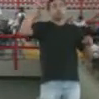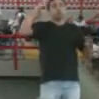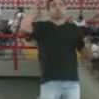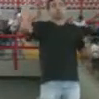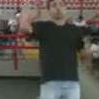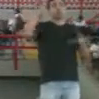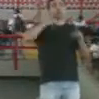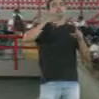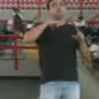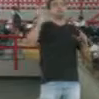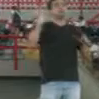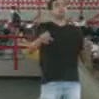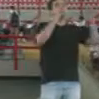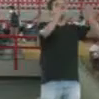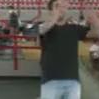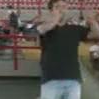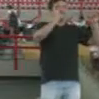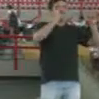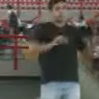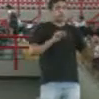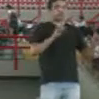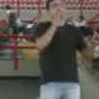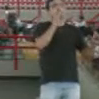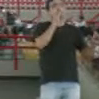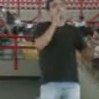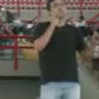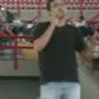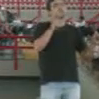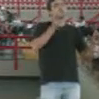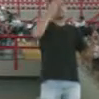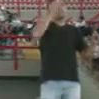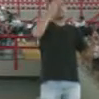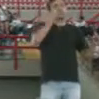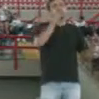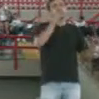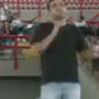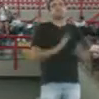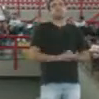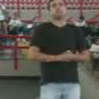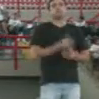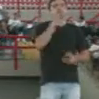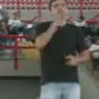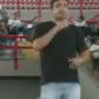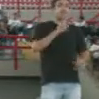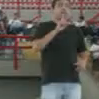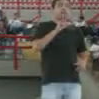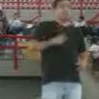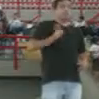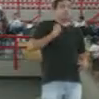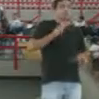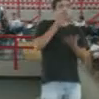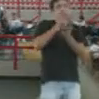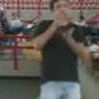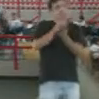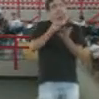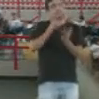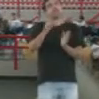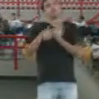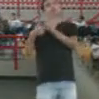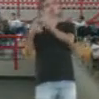os ditados populares, né? Tem uma frase lá na sua cabeça que é assim, ó: quem é vivo sempre